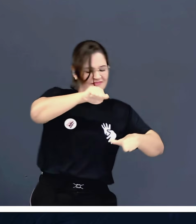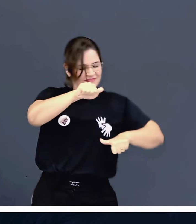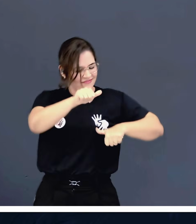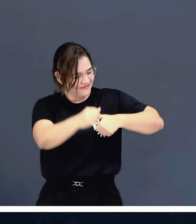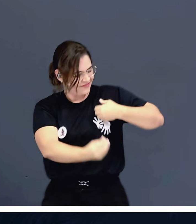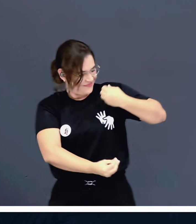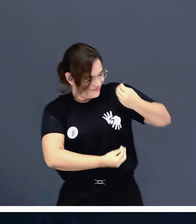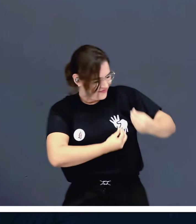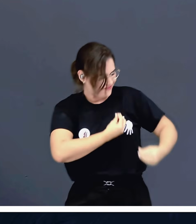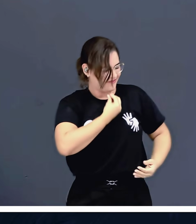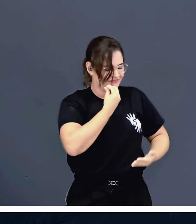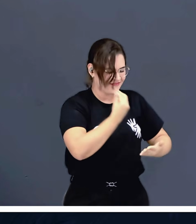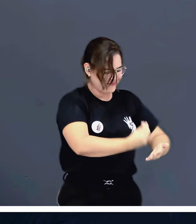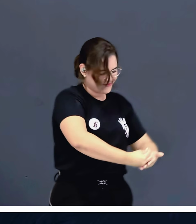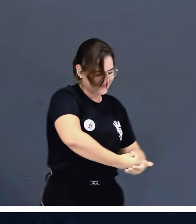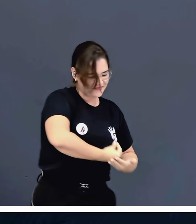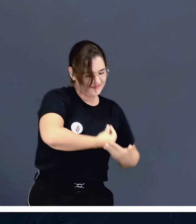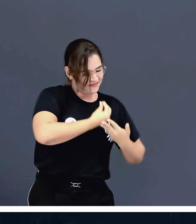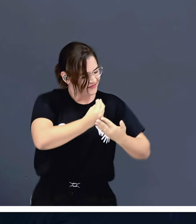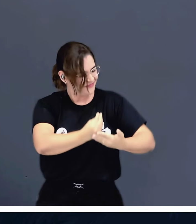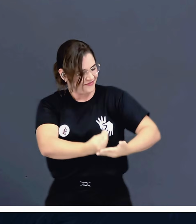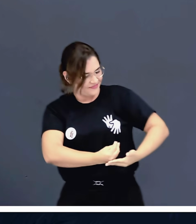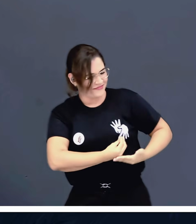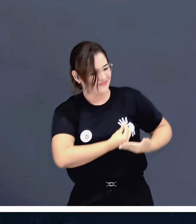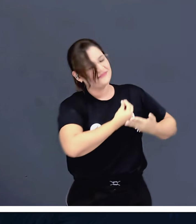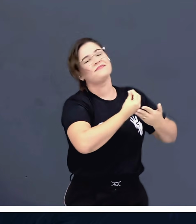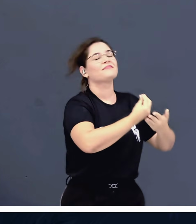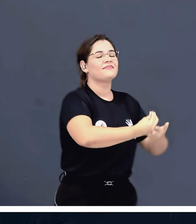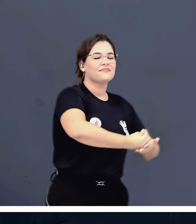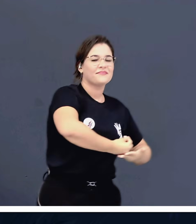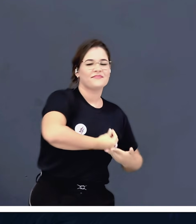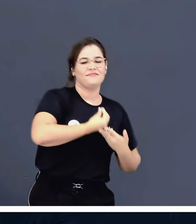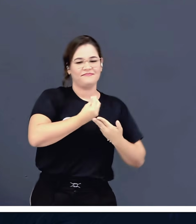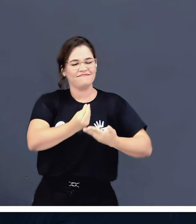me fez viver.